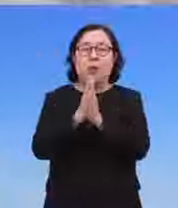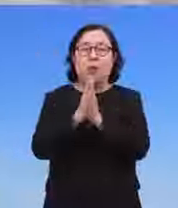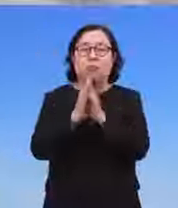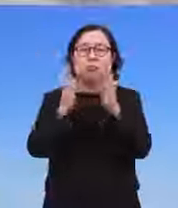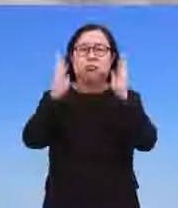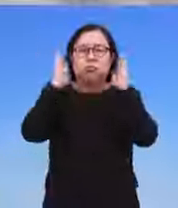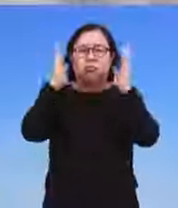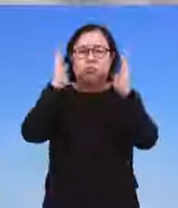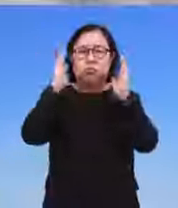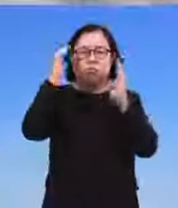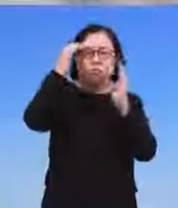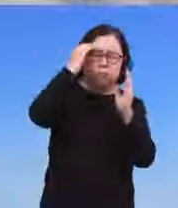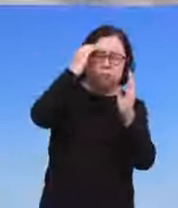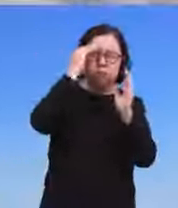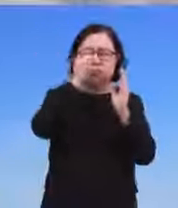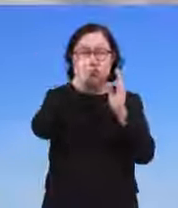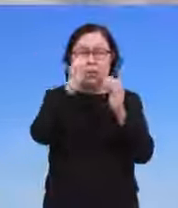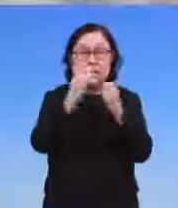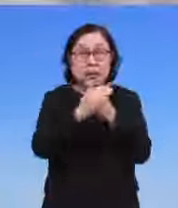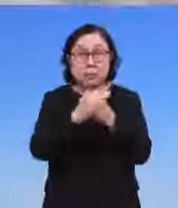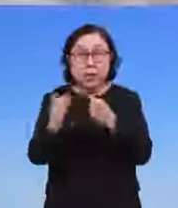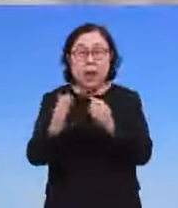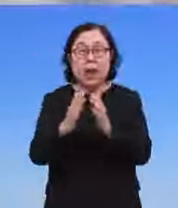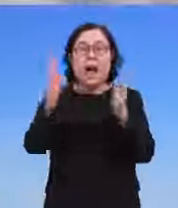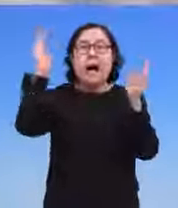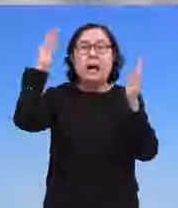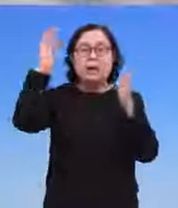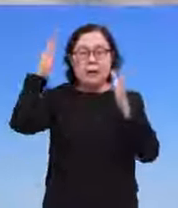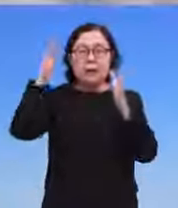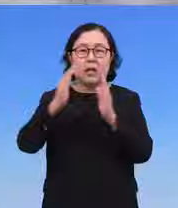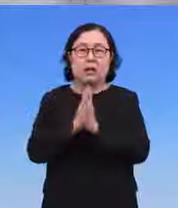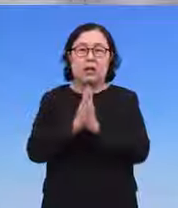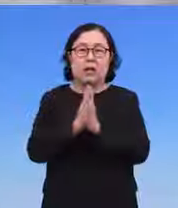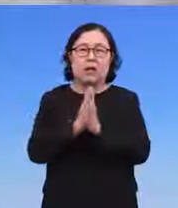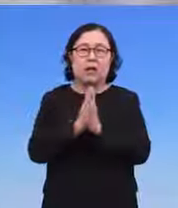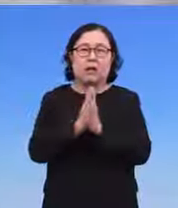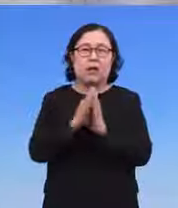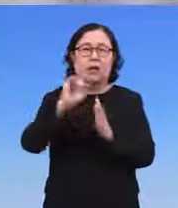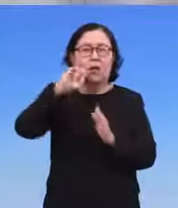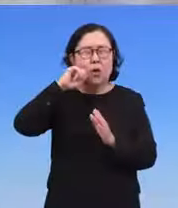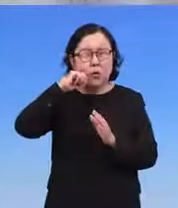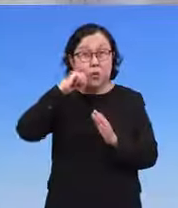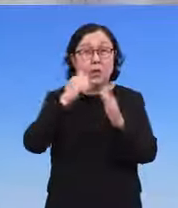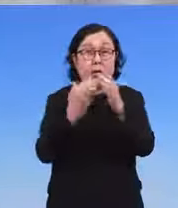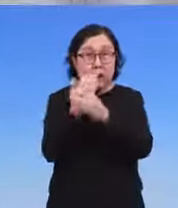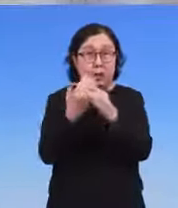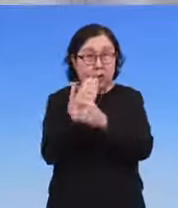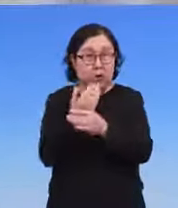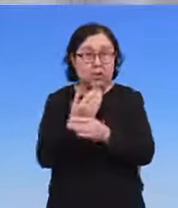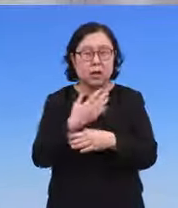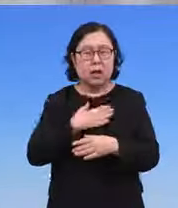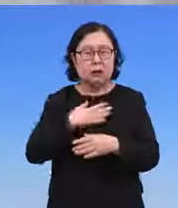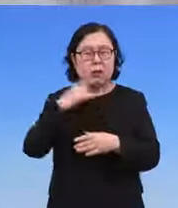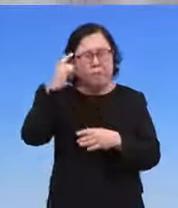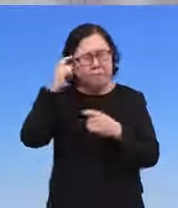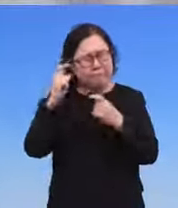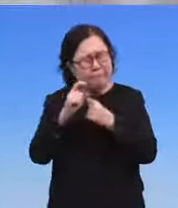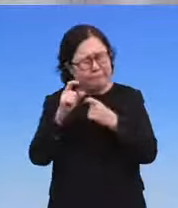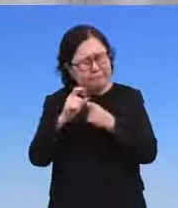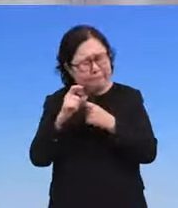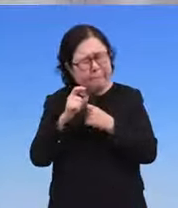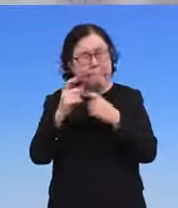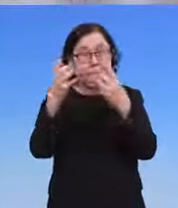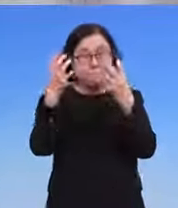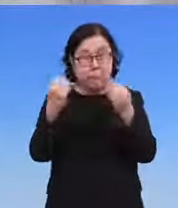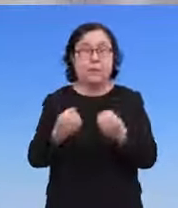지장을 주는 게 이게 얼마나 그 학생들한테 피해를 입히게 되는 일인가. 그래서 정말 이게 잠이 안 올 만큼